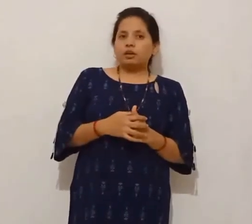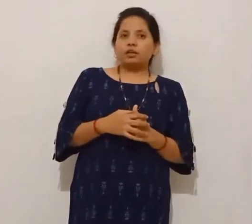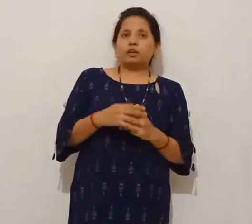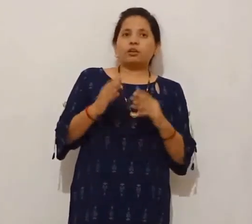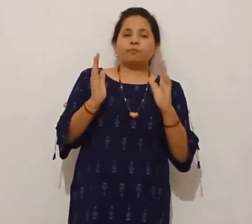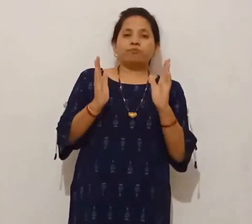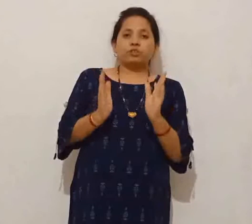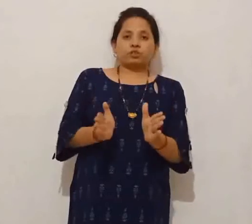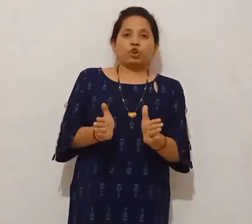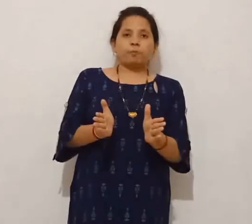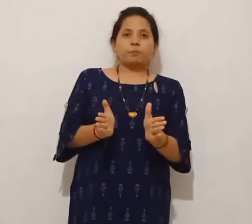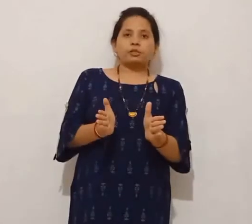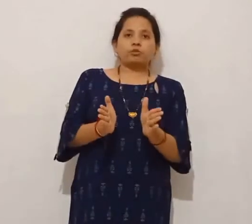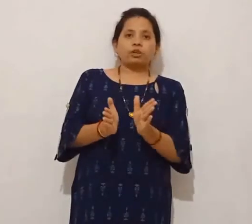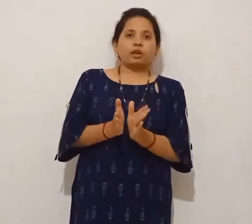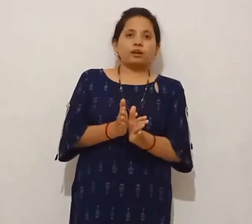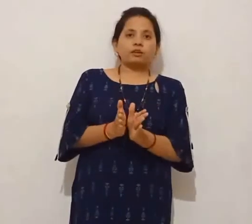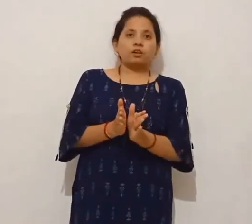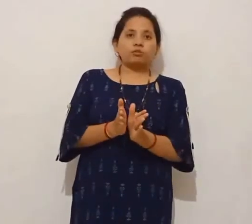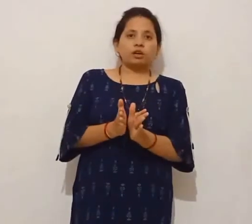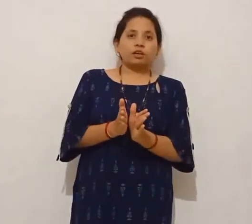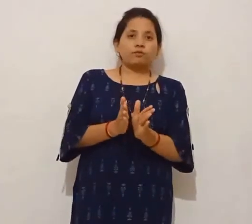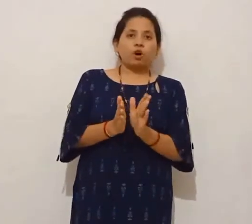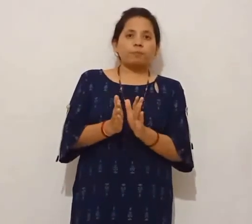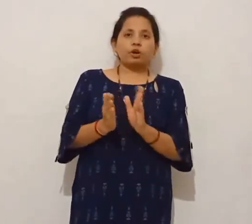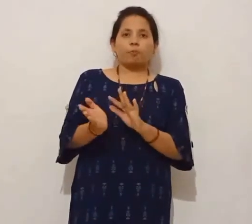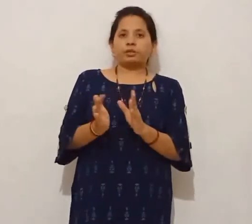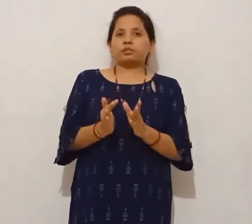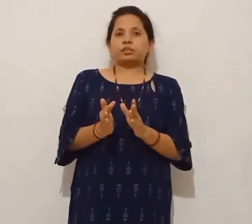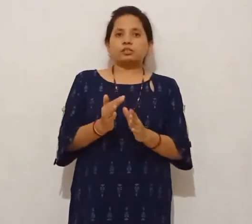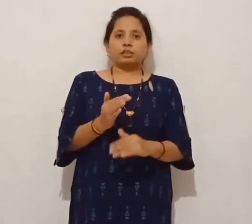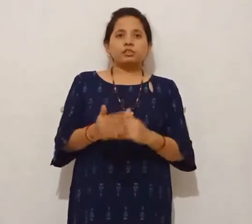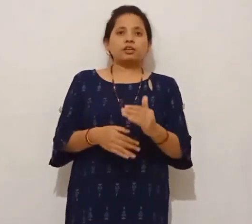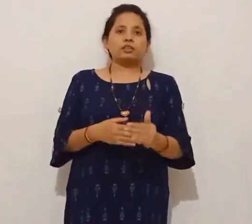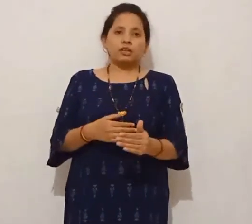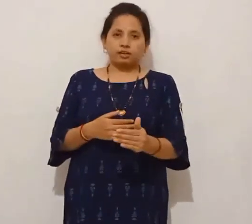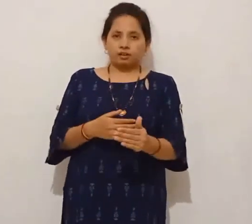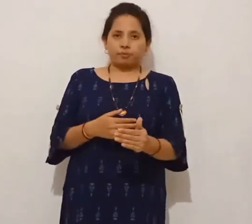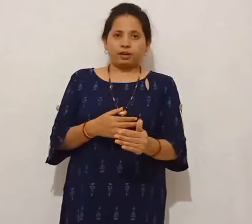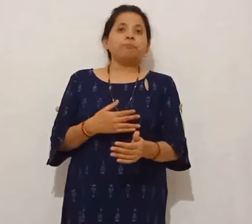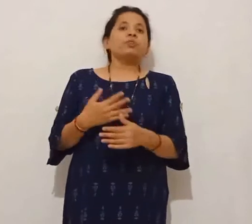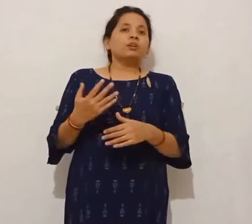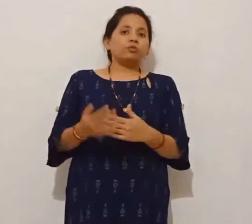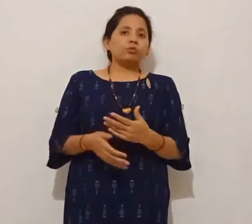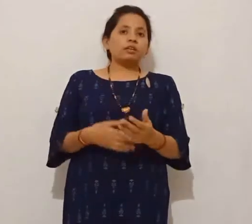कि शॉपकीपर्स को ये ध्यान रखना होता है कि वो अपने कॉम्पिटिटर्स से ज्यादा सेल कर पाए, तो दे आर